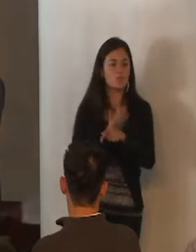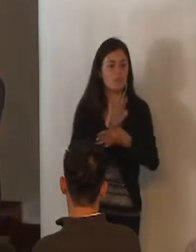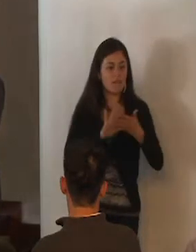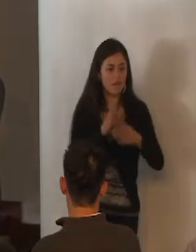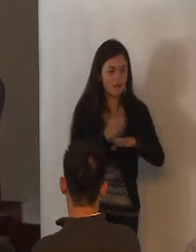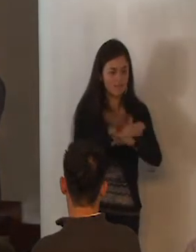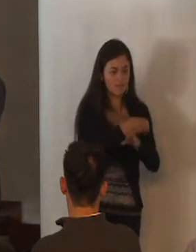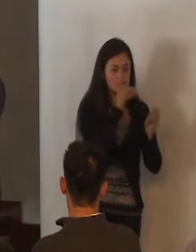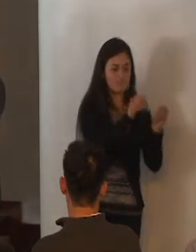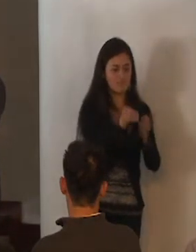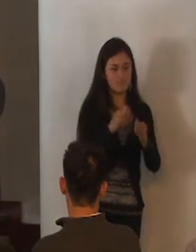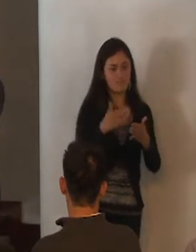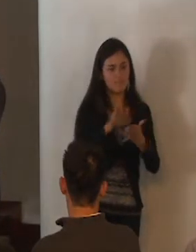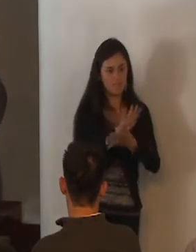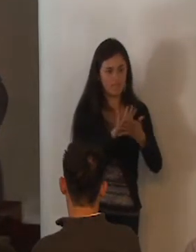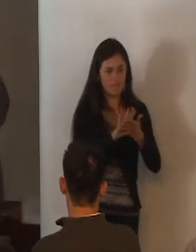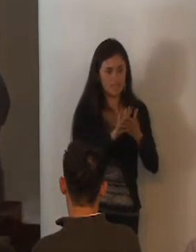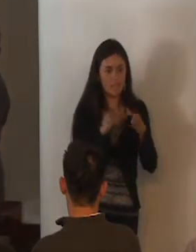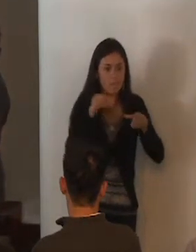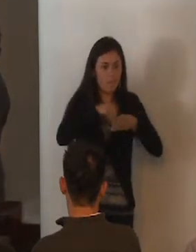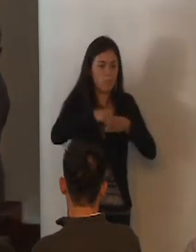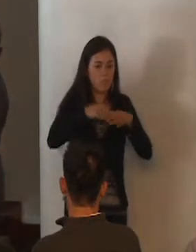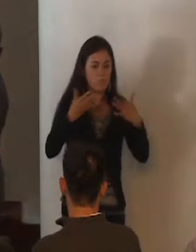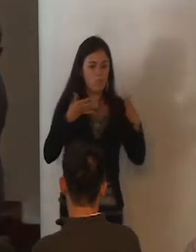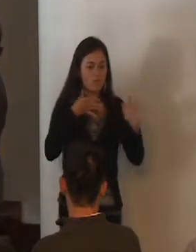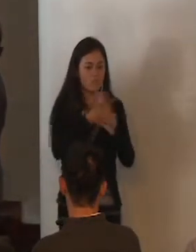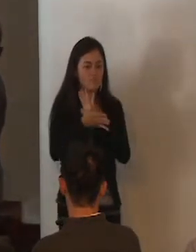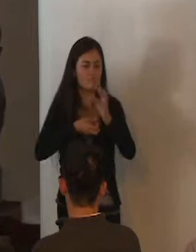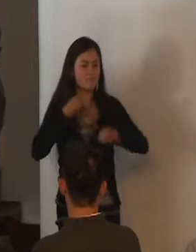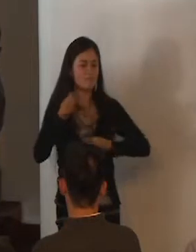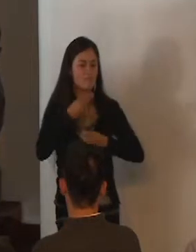se les ha enseñado y lo integran en un cuento. Sí, la una.